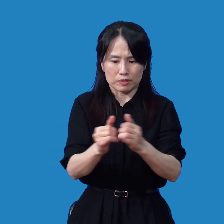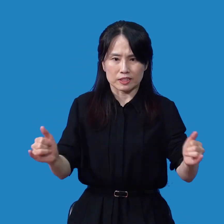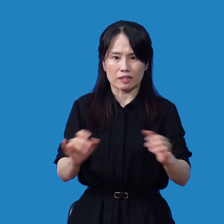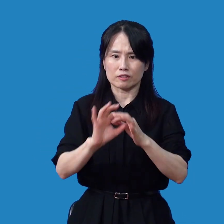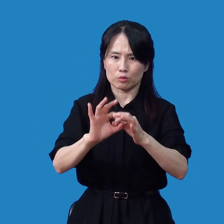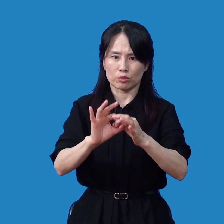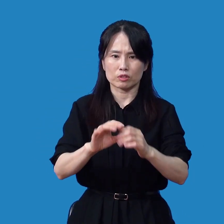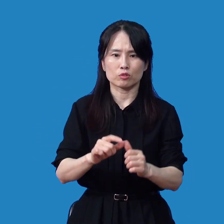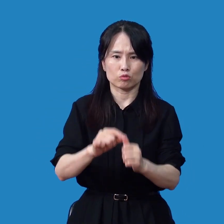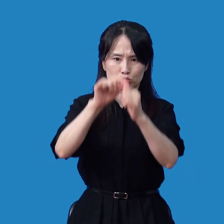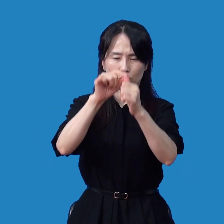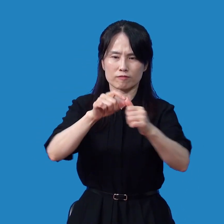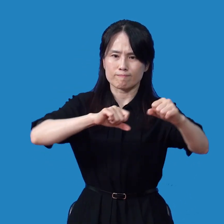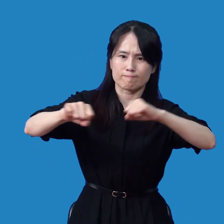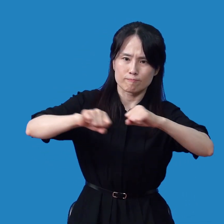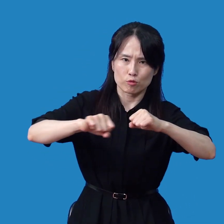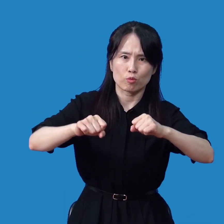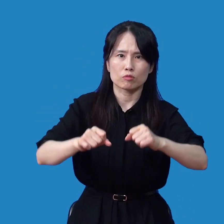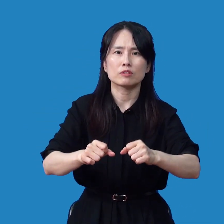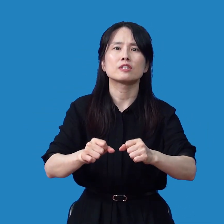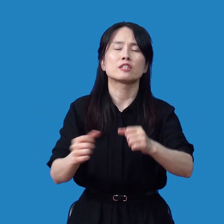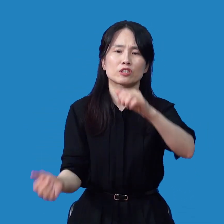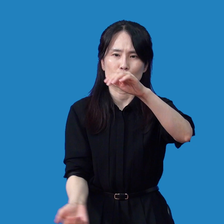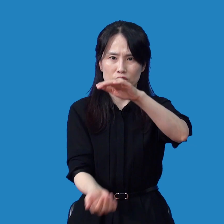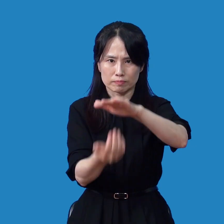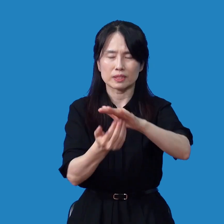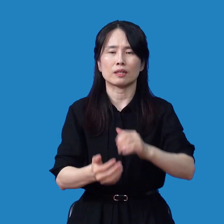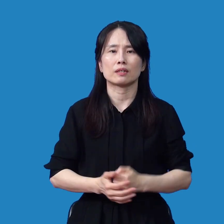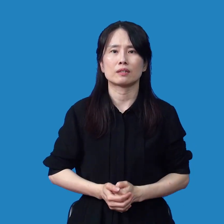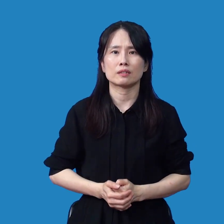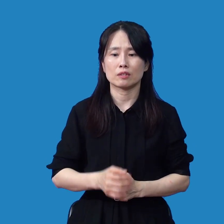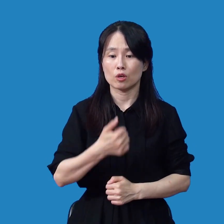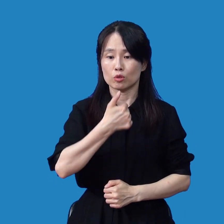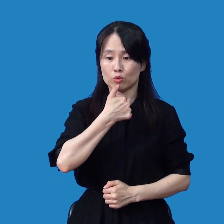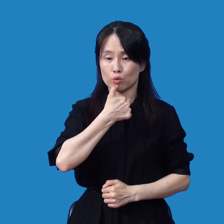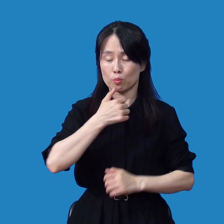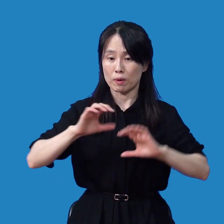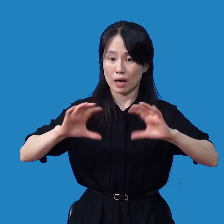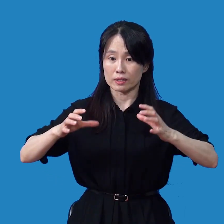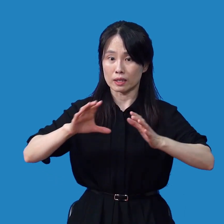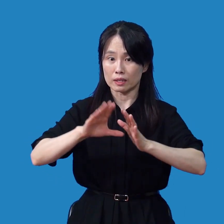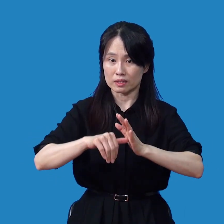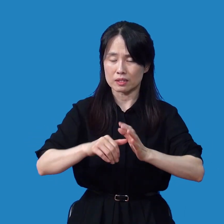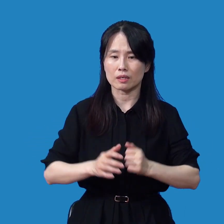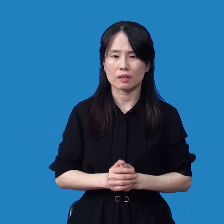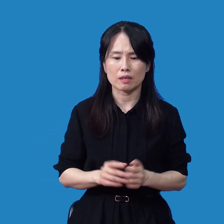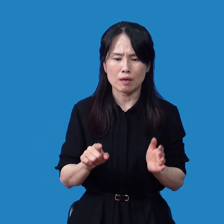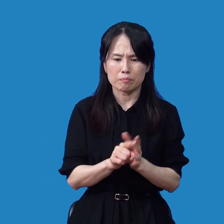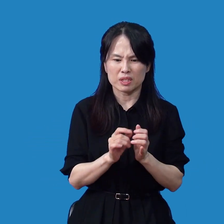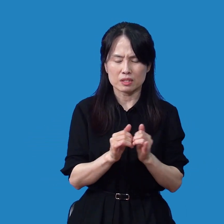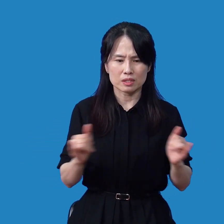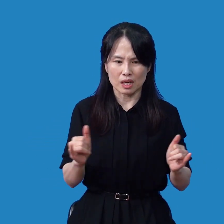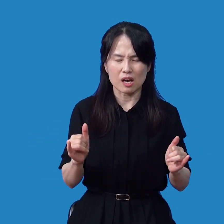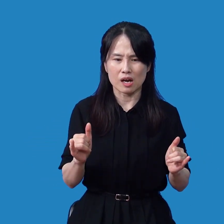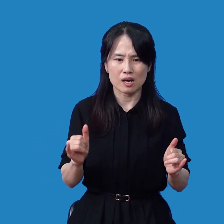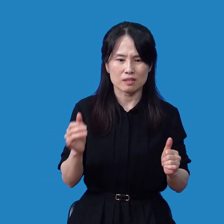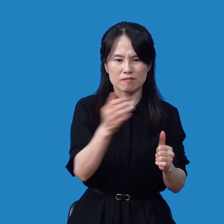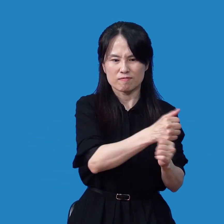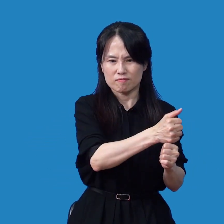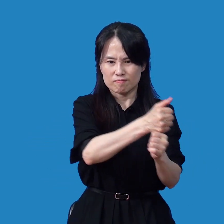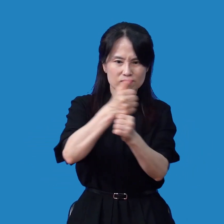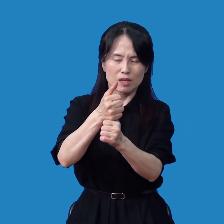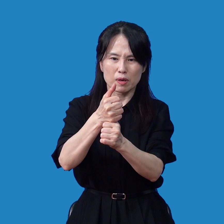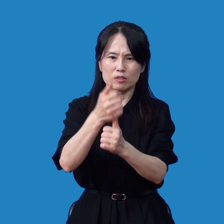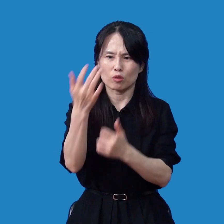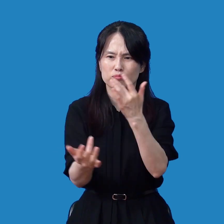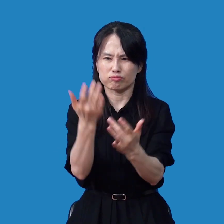구원의 역사를 이루어 가십니다. 로마 제국시대 신자들을 콜로세움에서 불태워